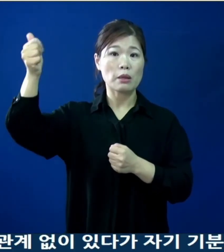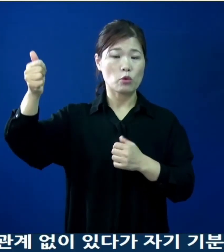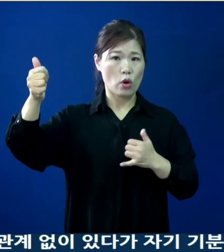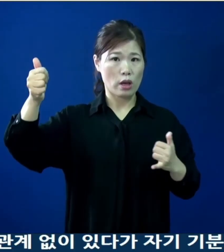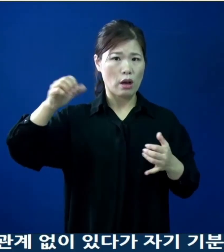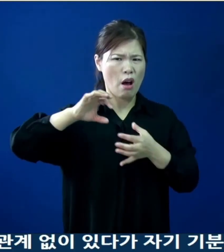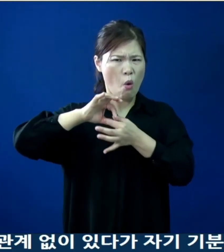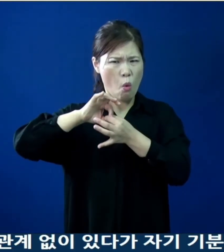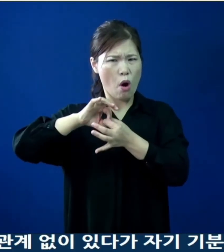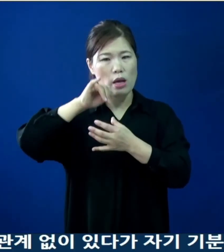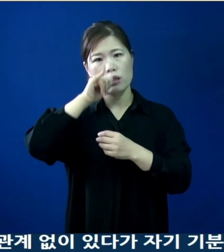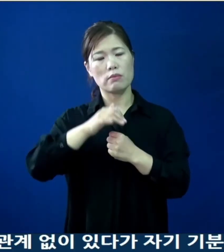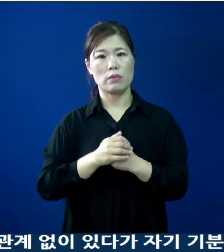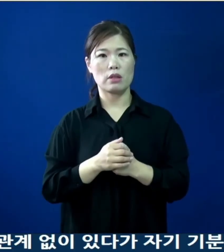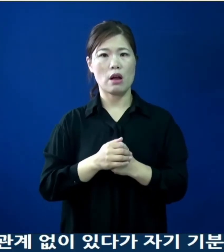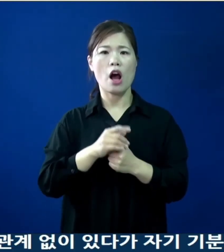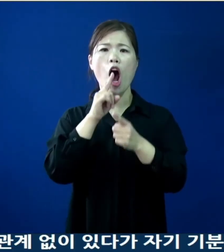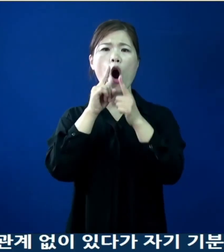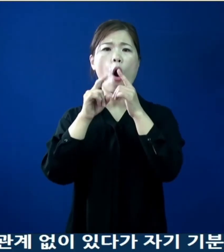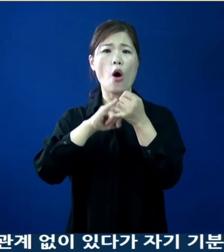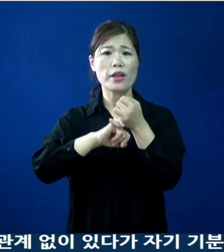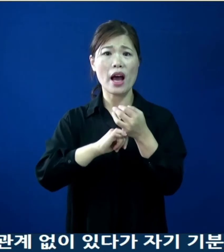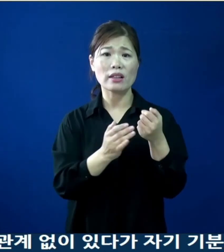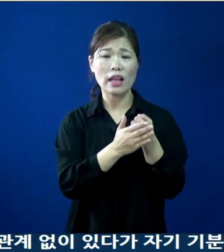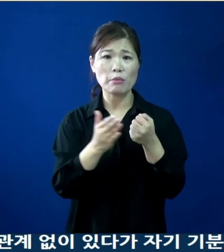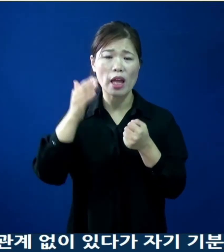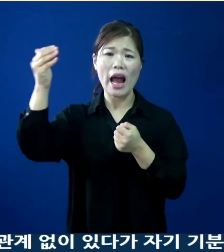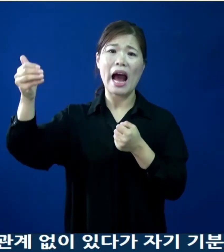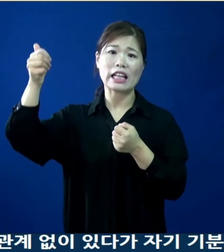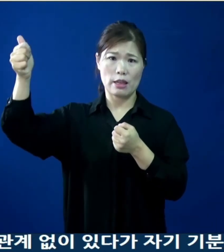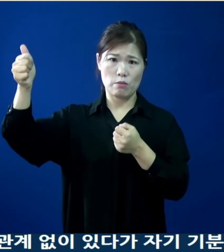언약에 의해서 하나님과 인간이